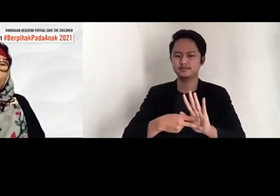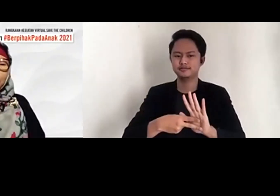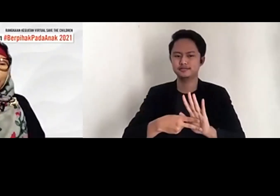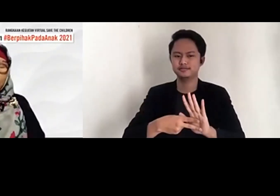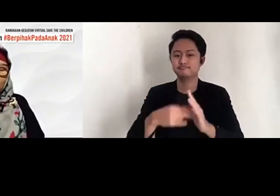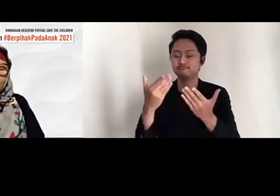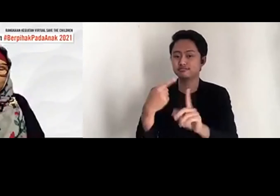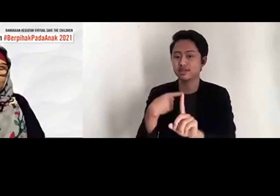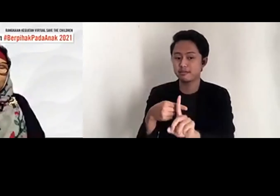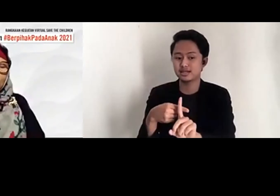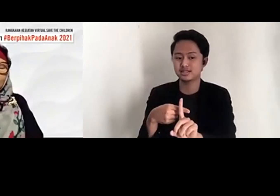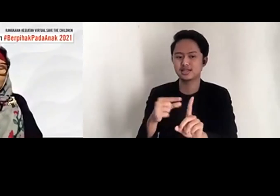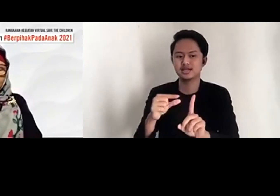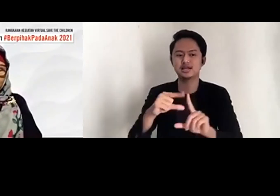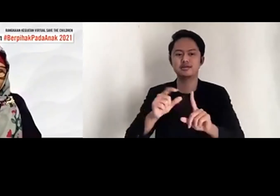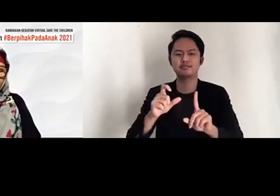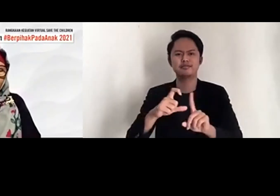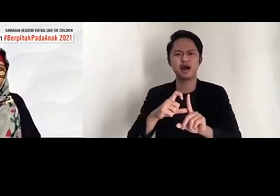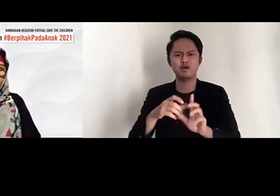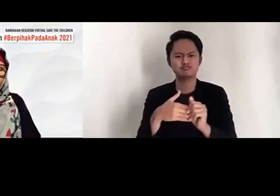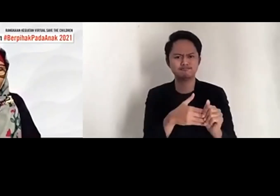sebagai pembina PAUD ya, kalau tidak salah tadi.